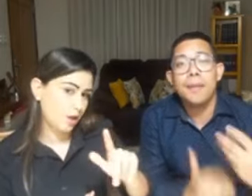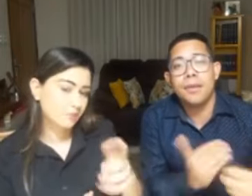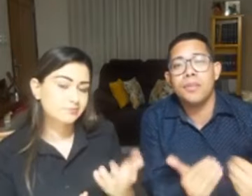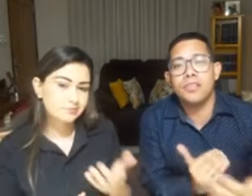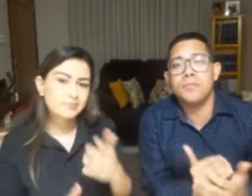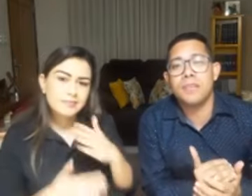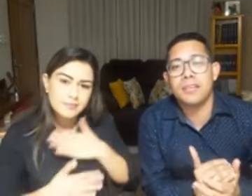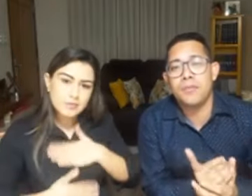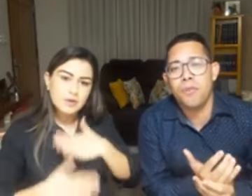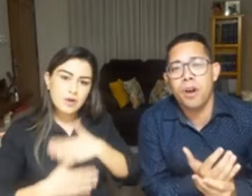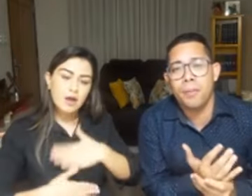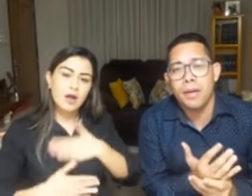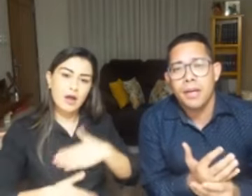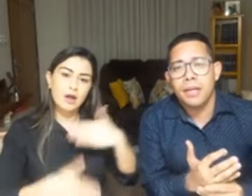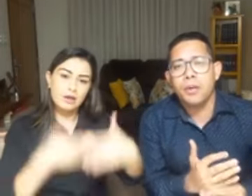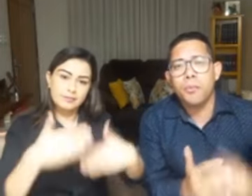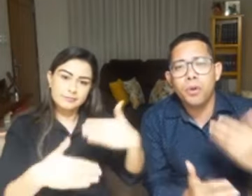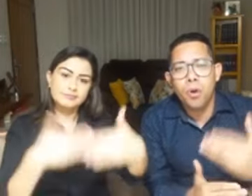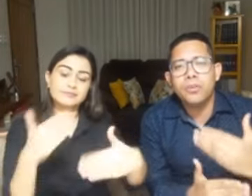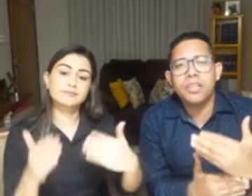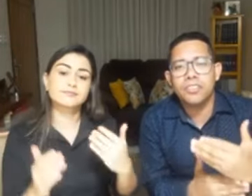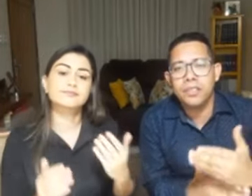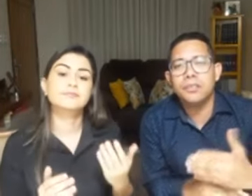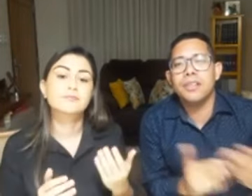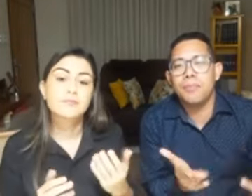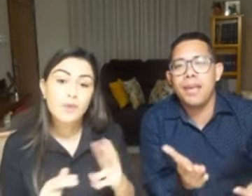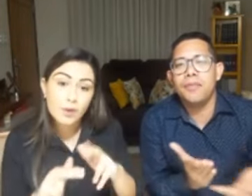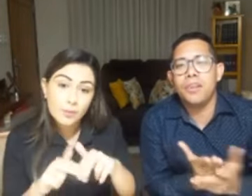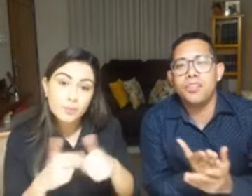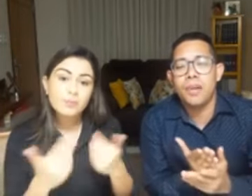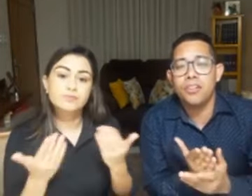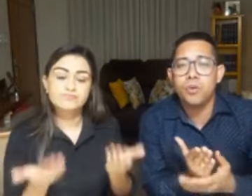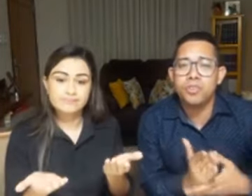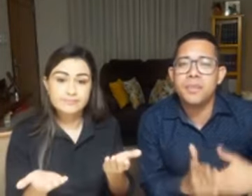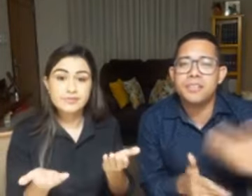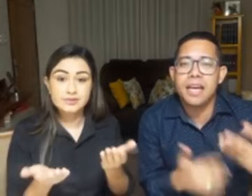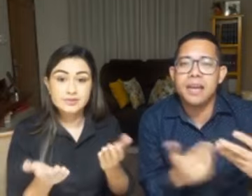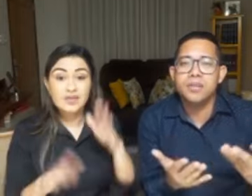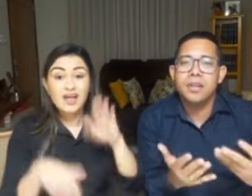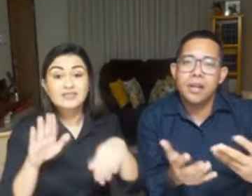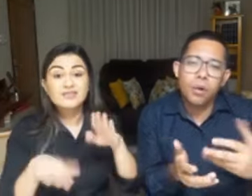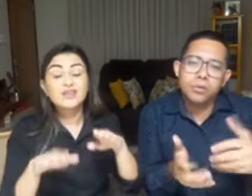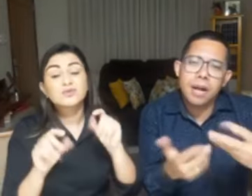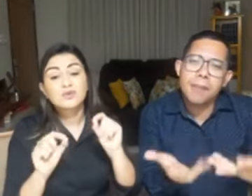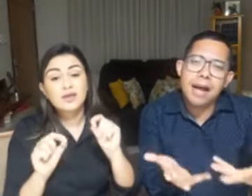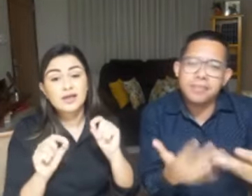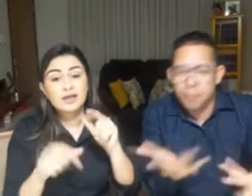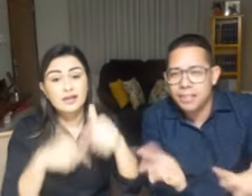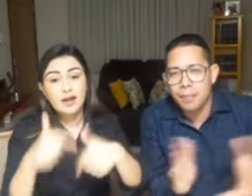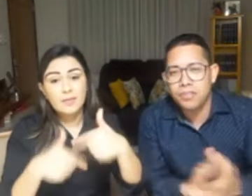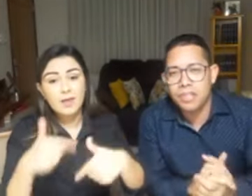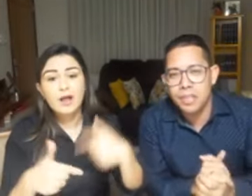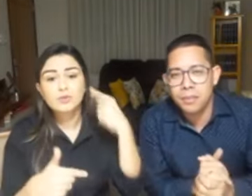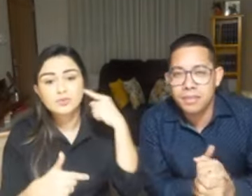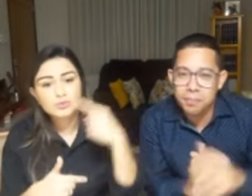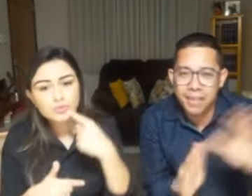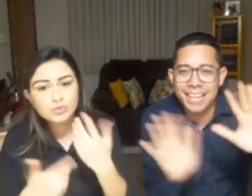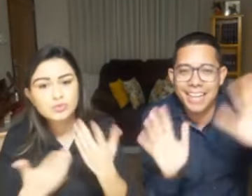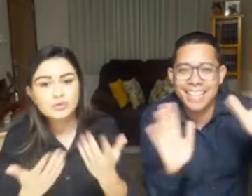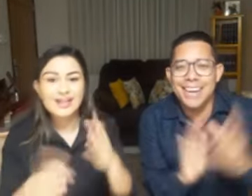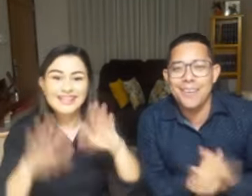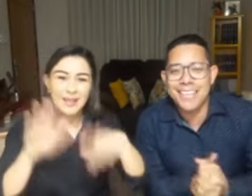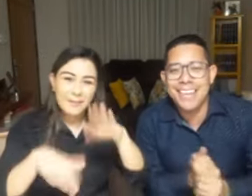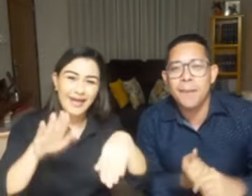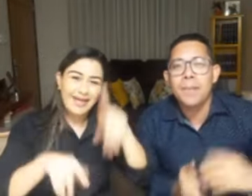não caminham dessa forma. Então, por conta disso também, infelizmente, alguns ministérios ou trabalhos, departamentos de Libras, depende